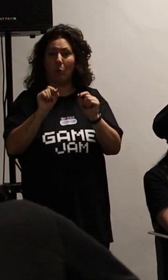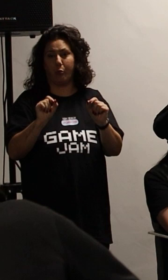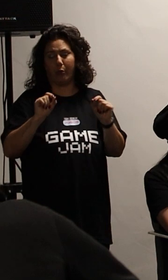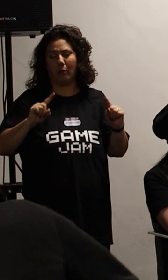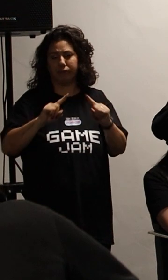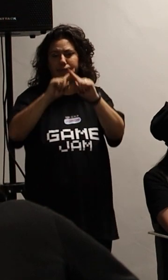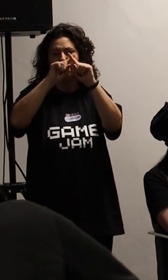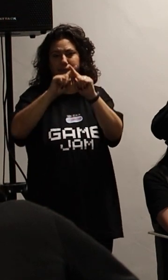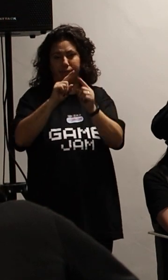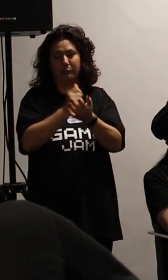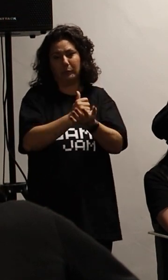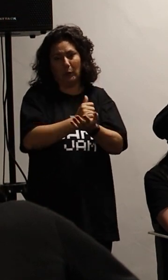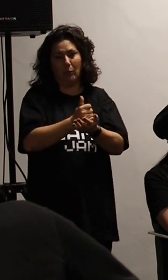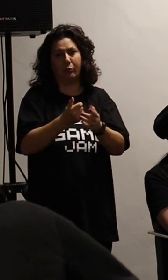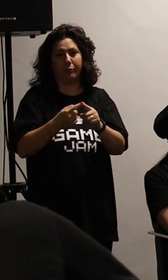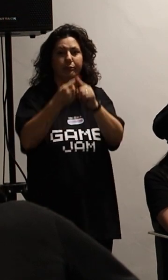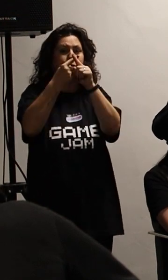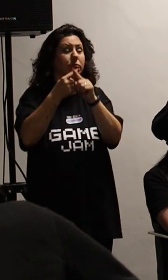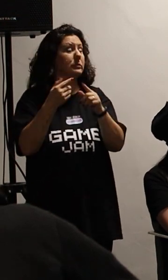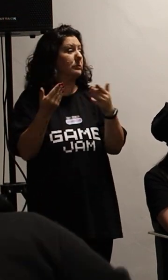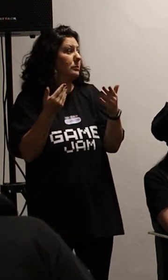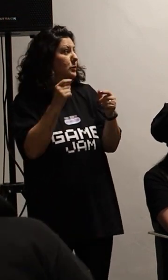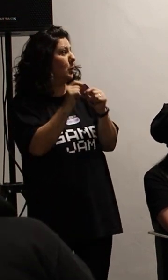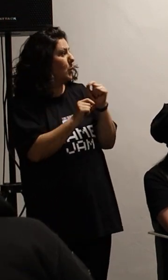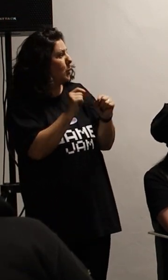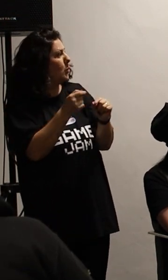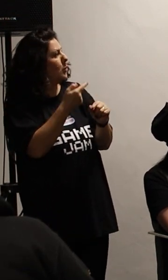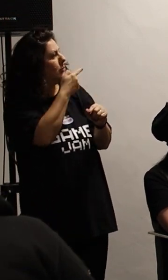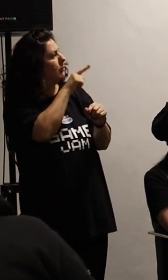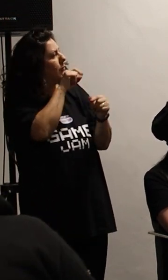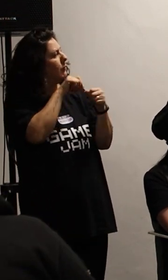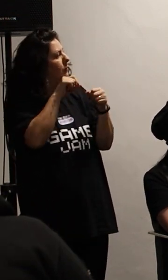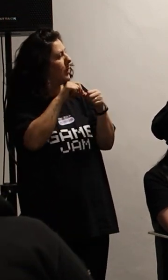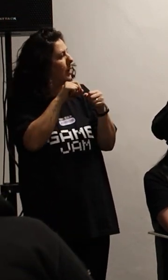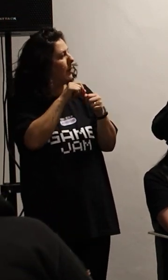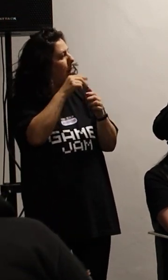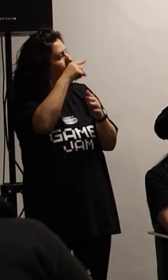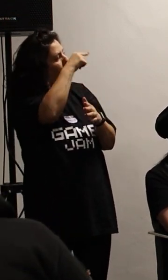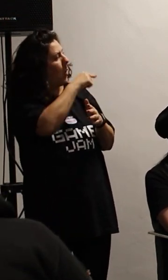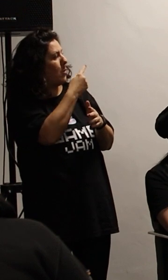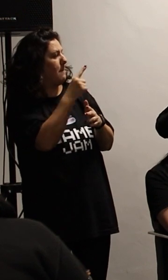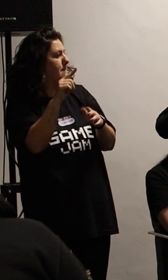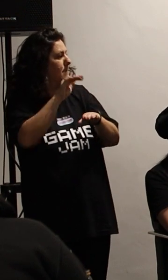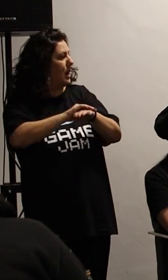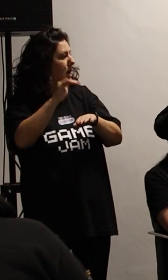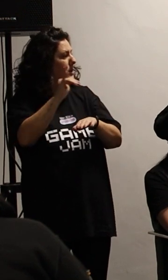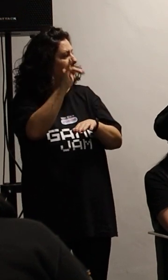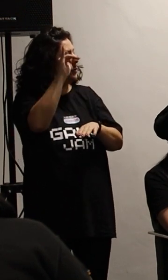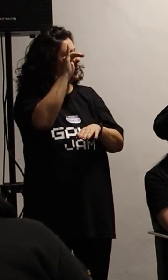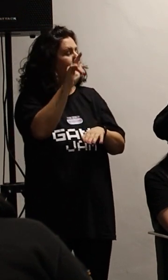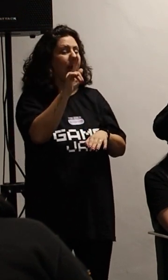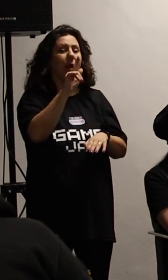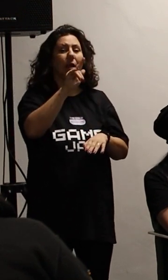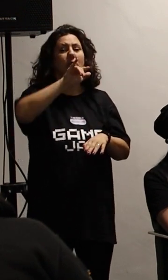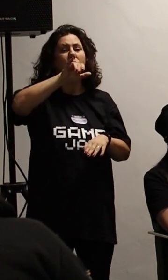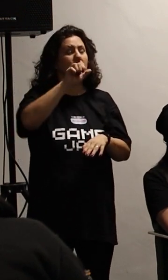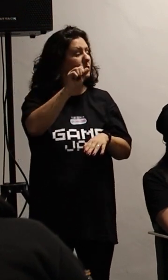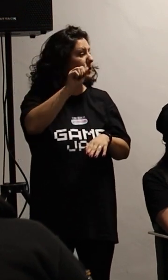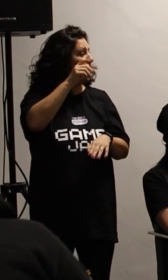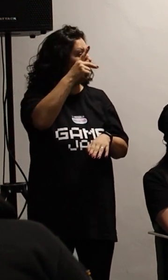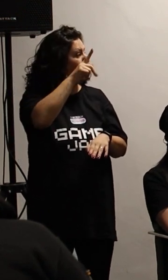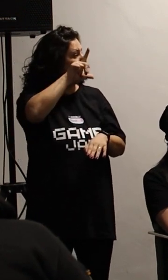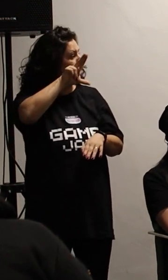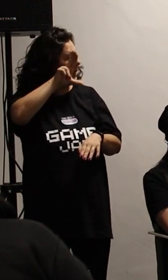estão acessíveis aqui. Então, a Game Jam Plus, a Global, a Control Alt Jam, que foi agora recentemente o final dela. Tem a